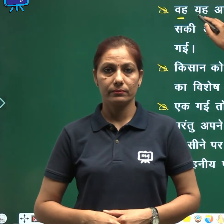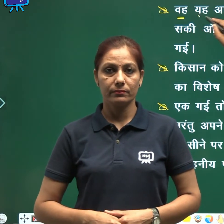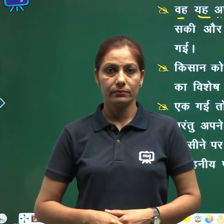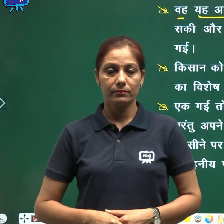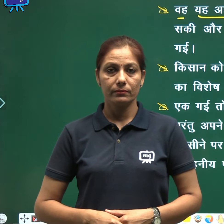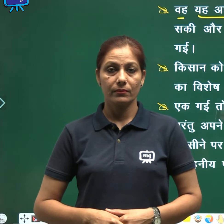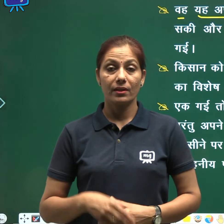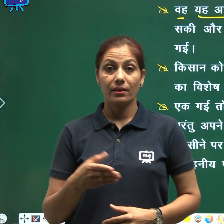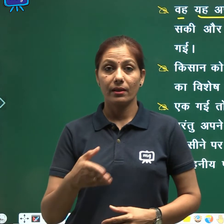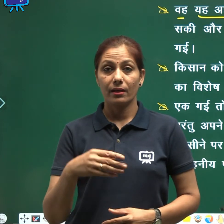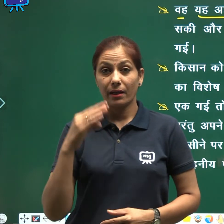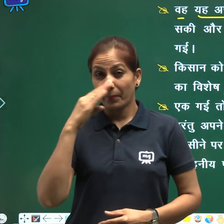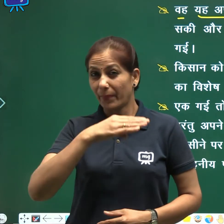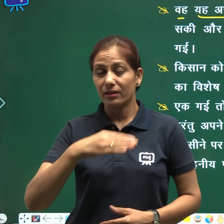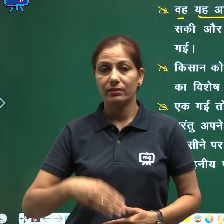यह अपमान